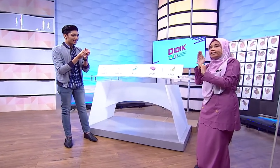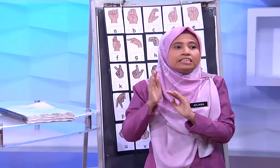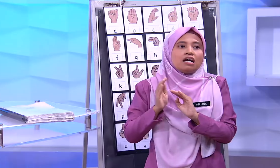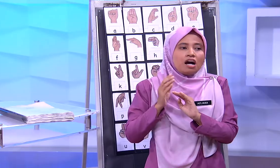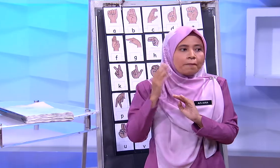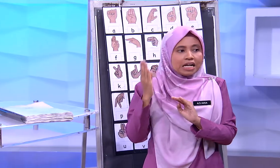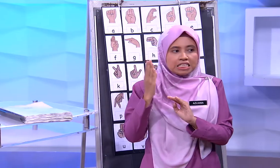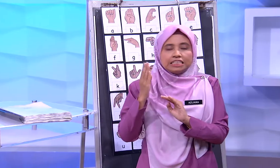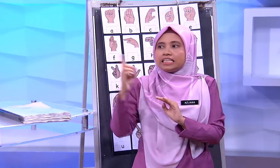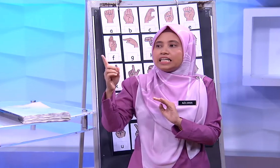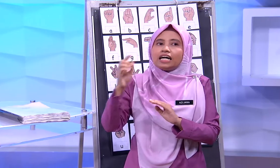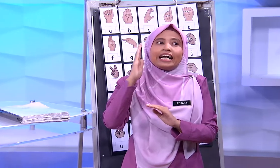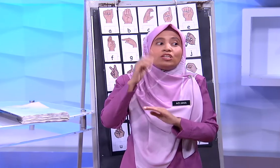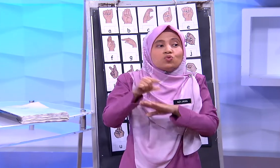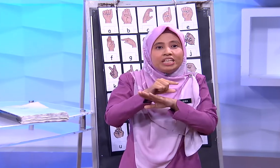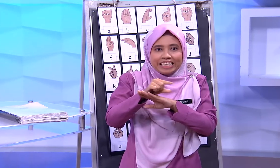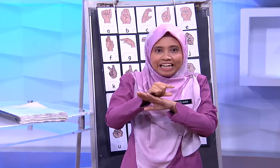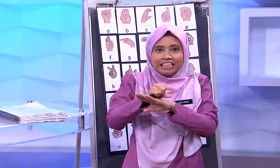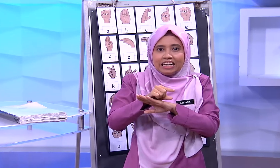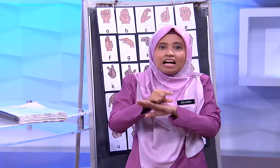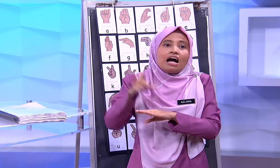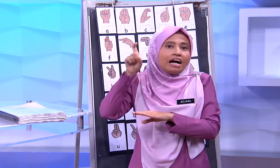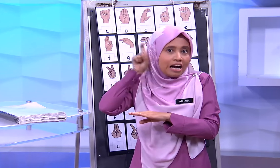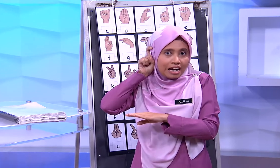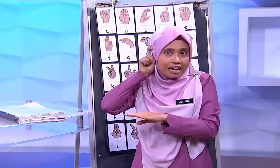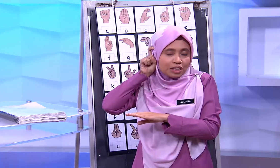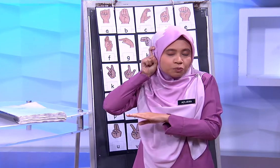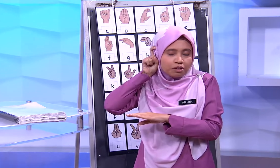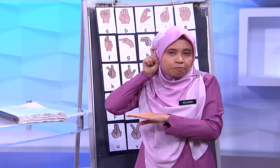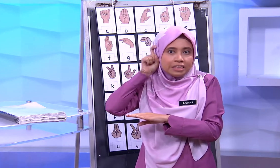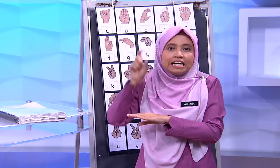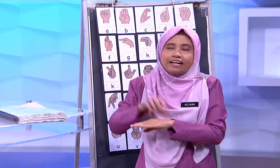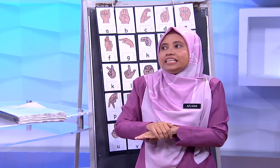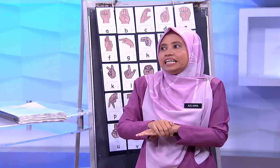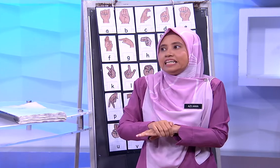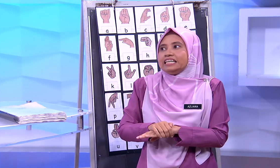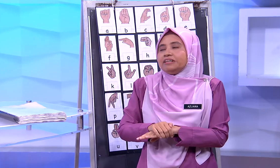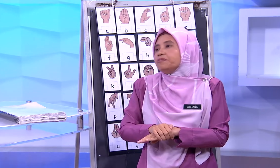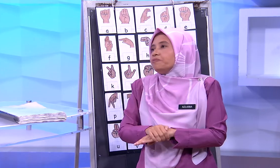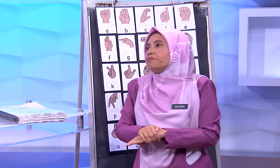biasanya dia kaimudin kain alat tuh pendengaran ah